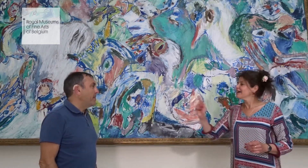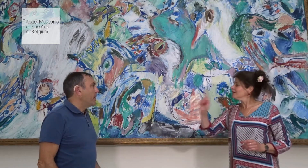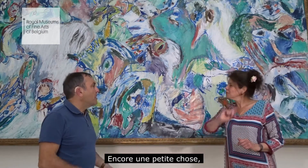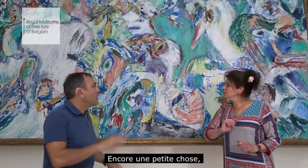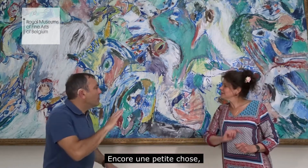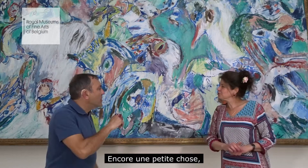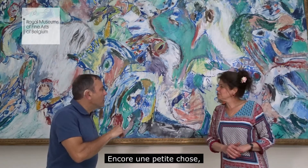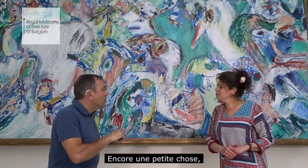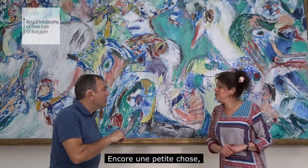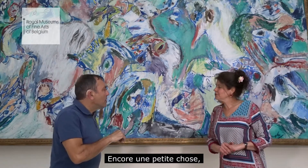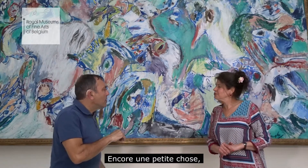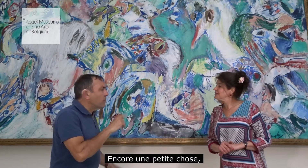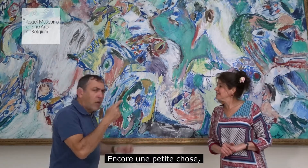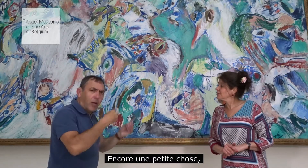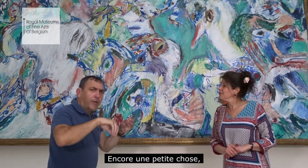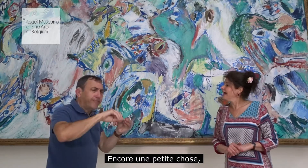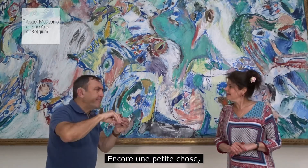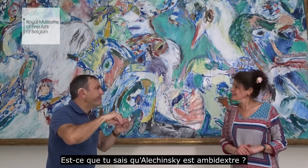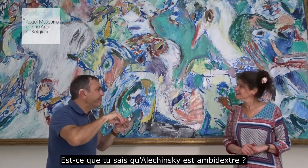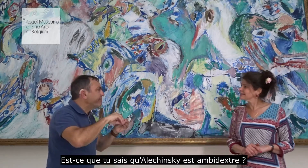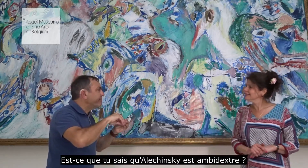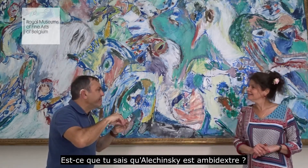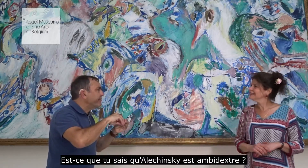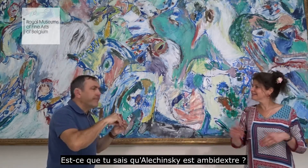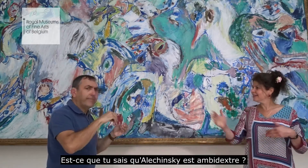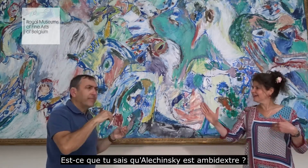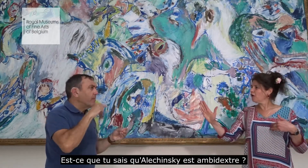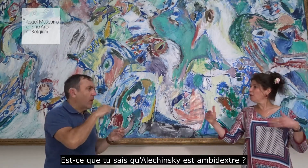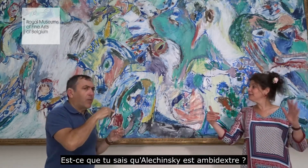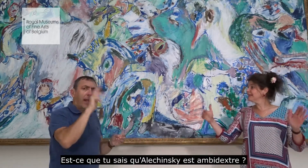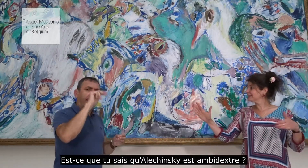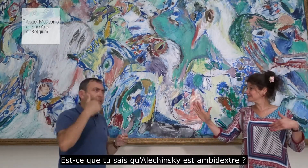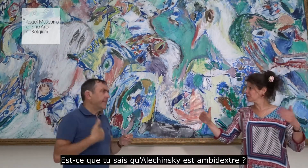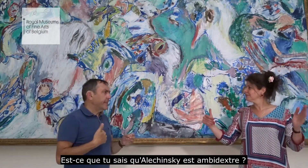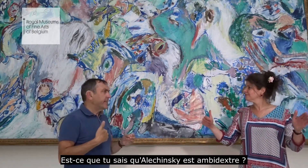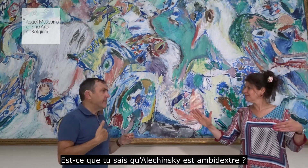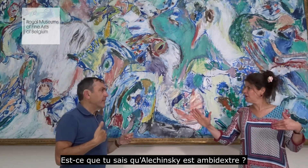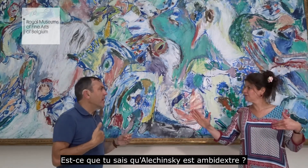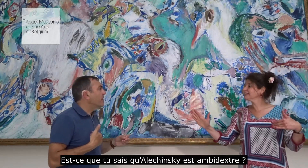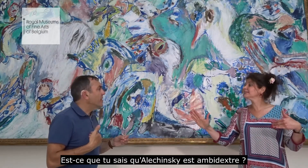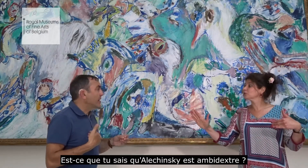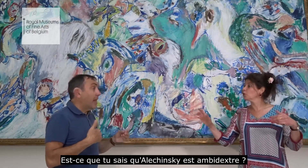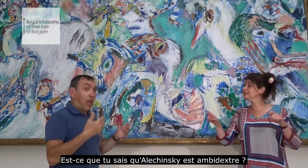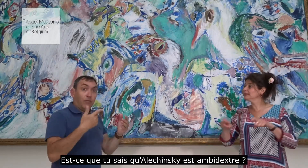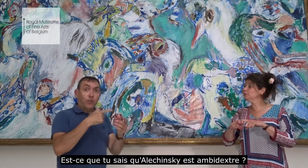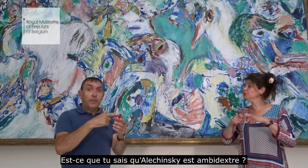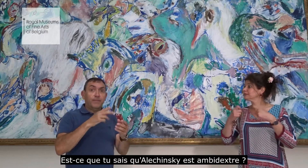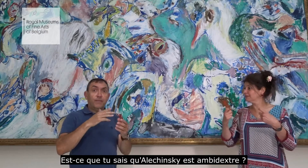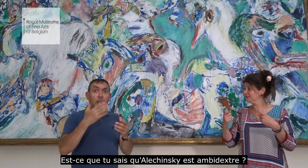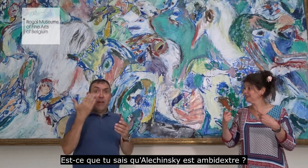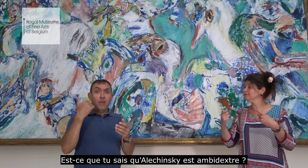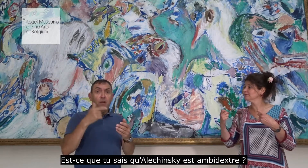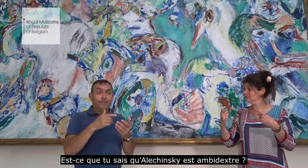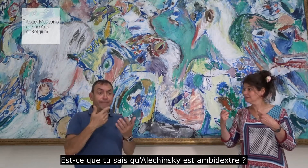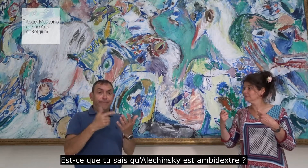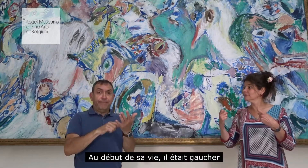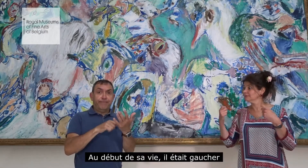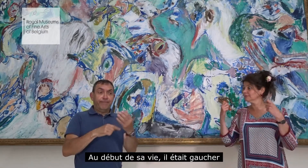Une petite chose en plus, tu sais que Alechinsky, il est ambidextre. En fait, au début de sa vie,